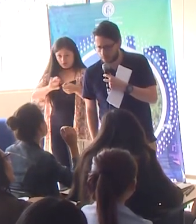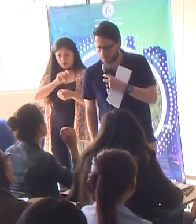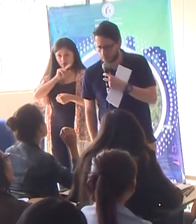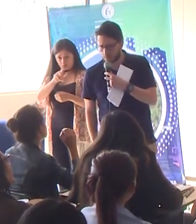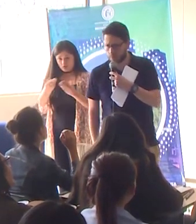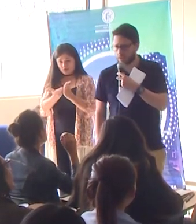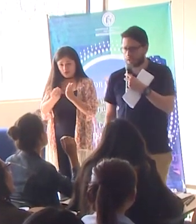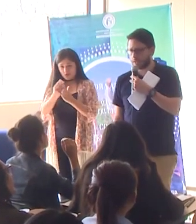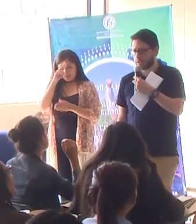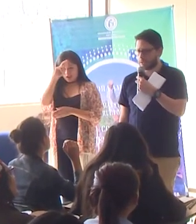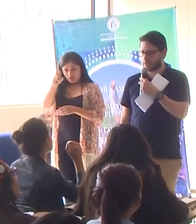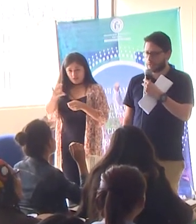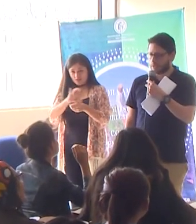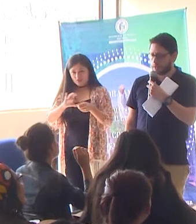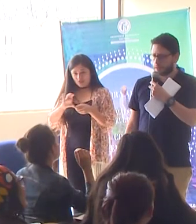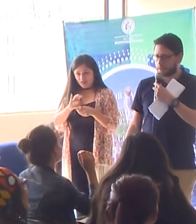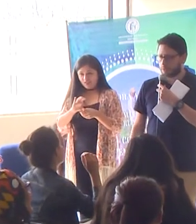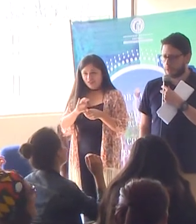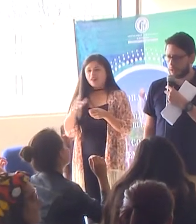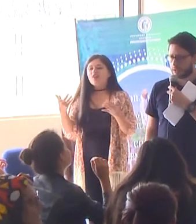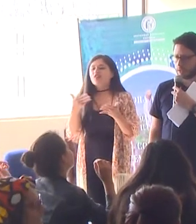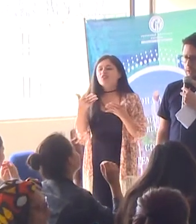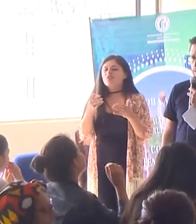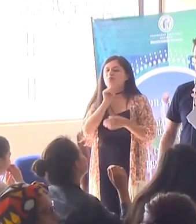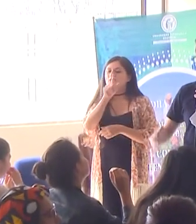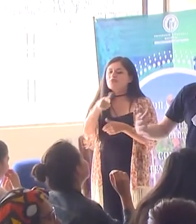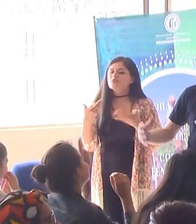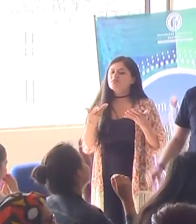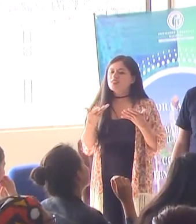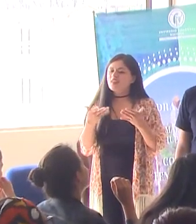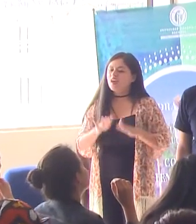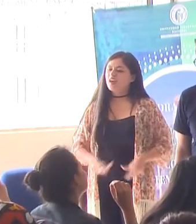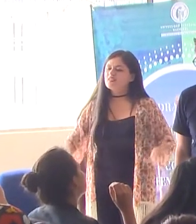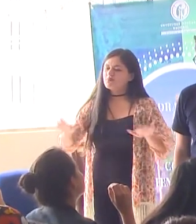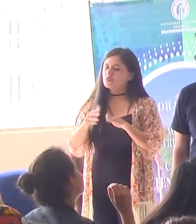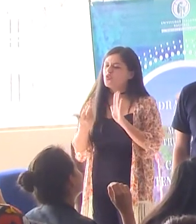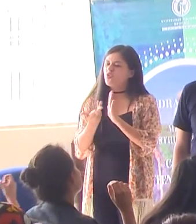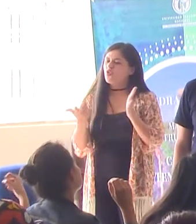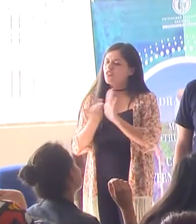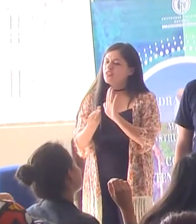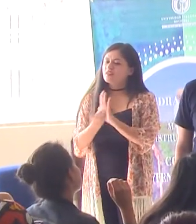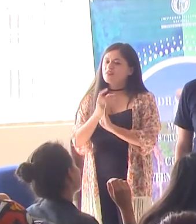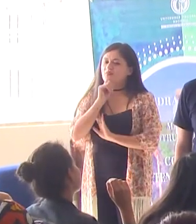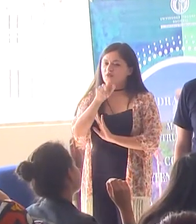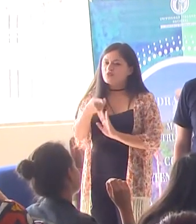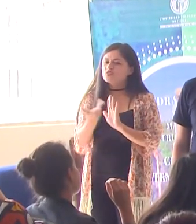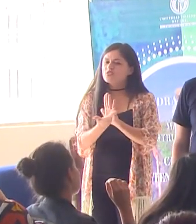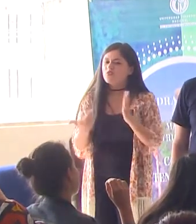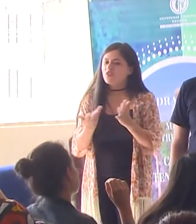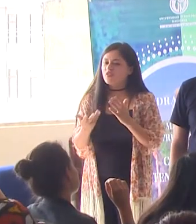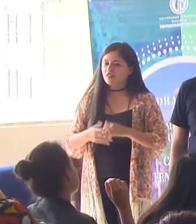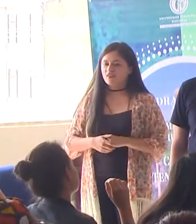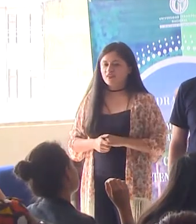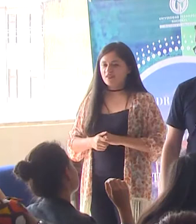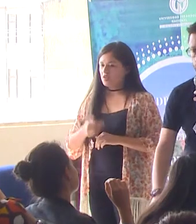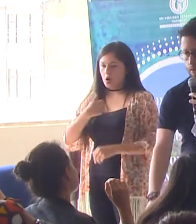no en que el lugar en qué sector de la ciudad estudias tú